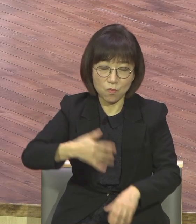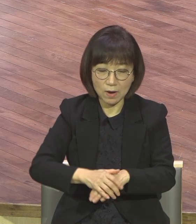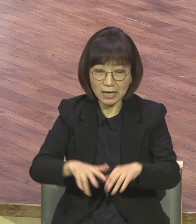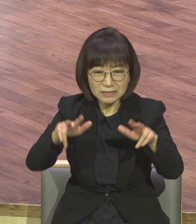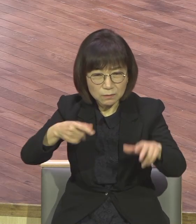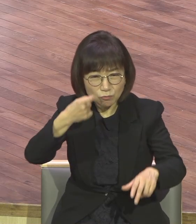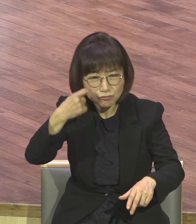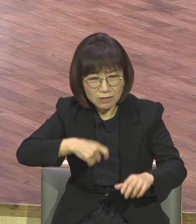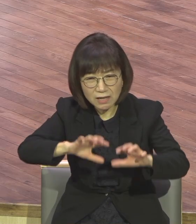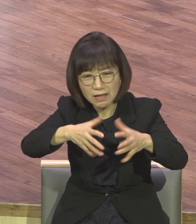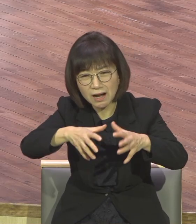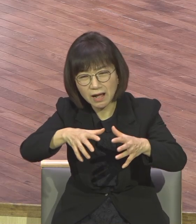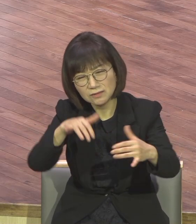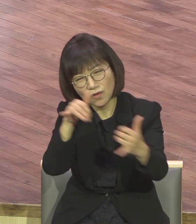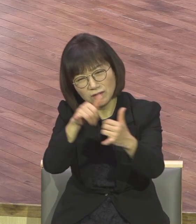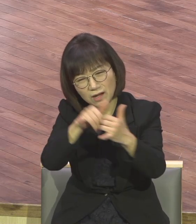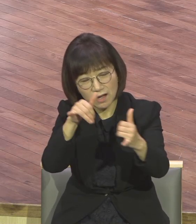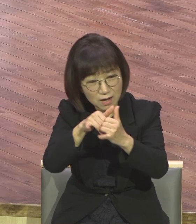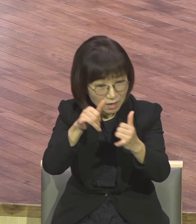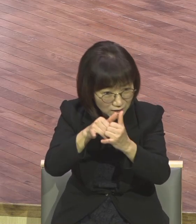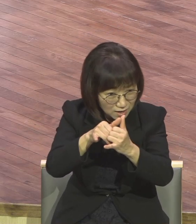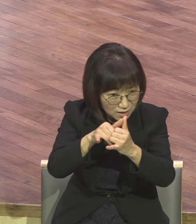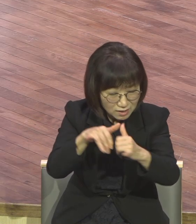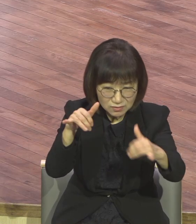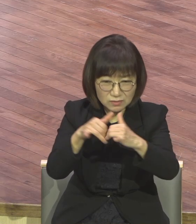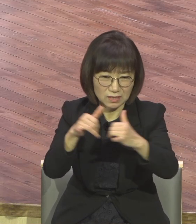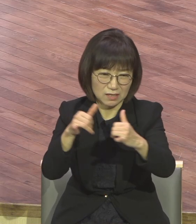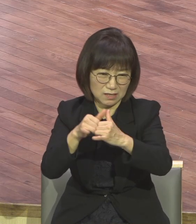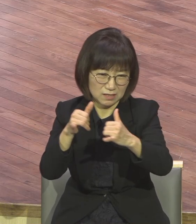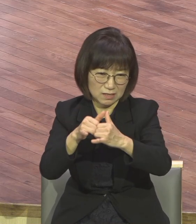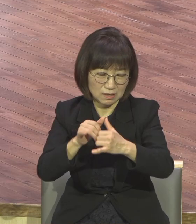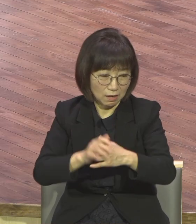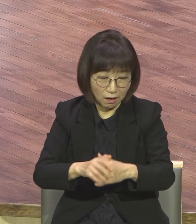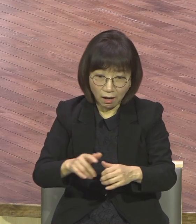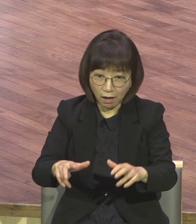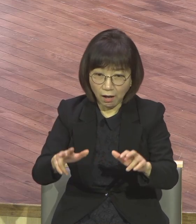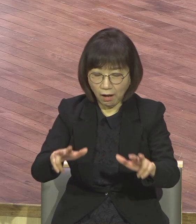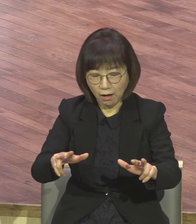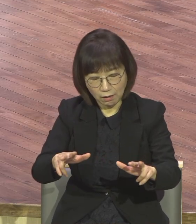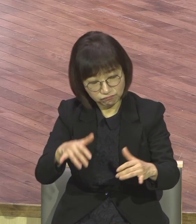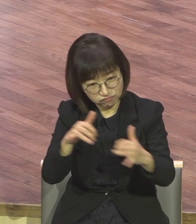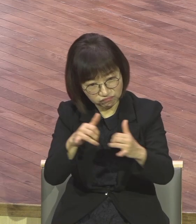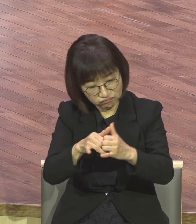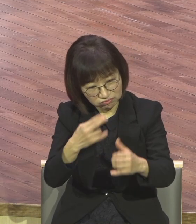우크라이나 지금 전쟁이 터졌잖아요. 어울리지 않게 이 시대에